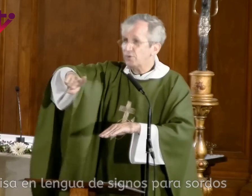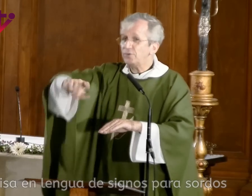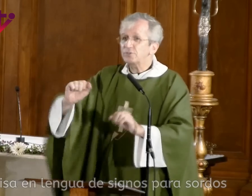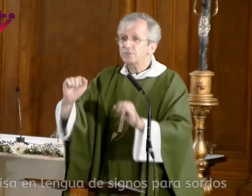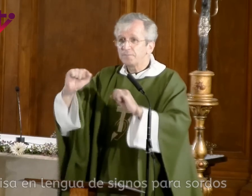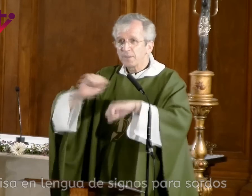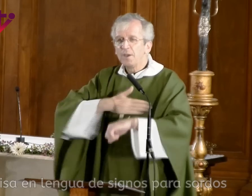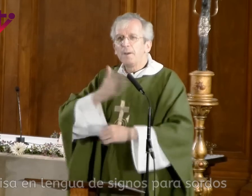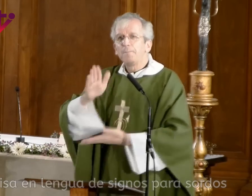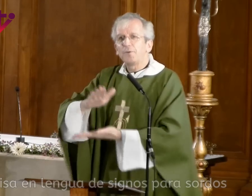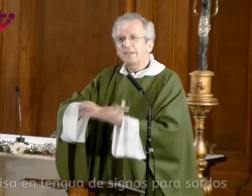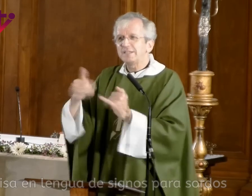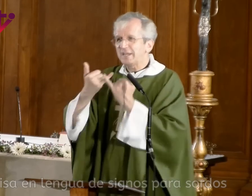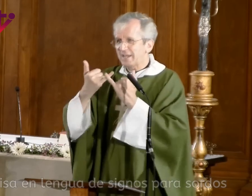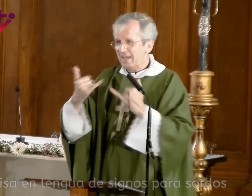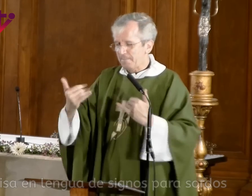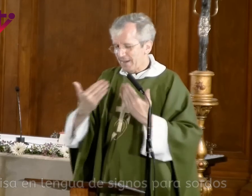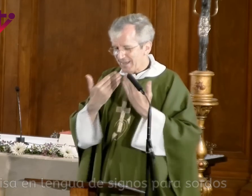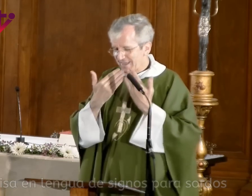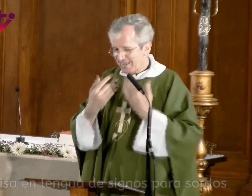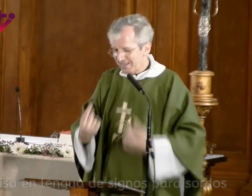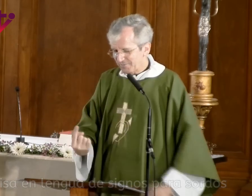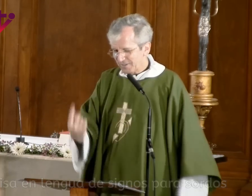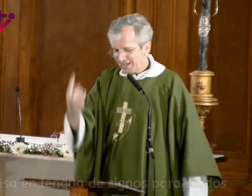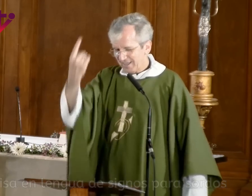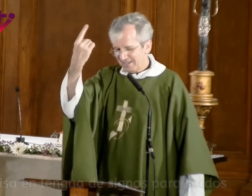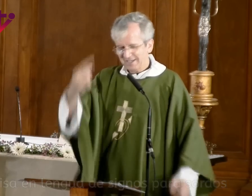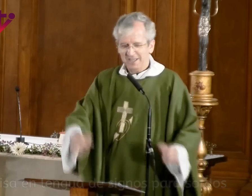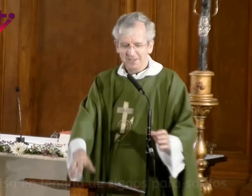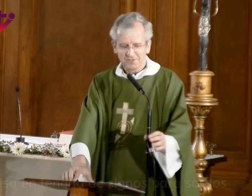sobre vosotros. Podéis ir en paz. Demos gracias a Dios.